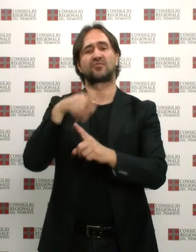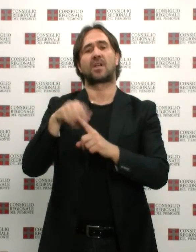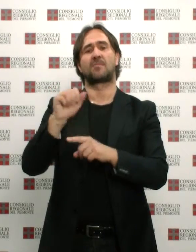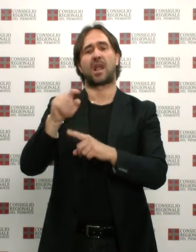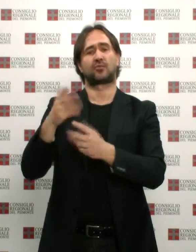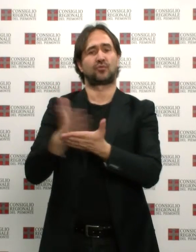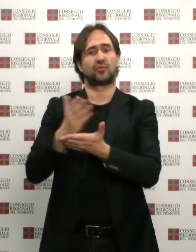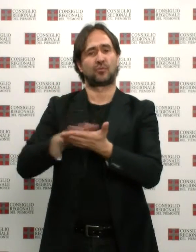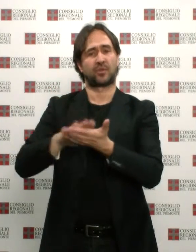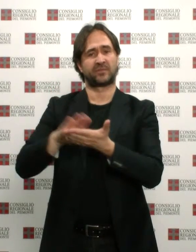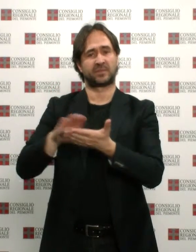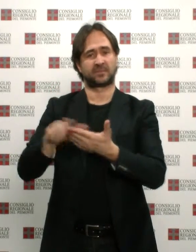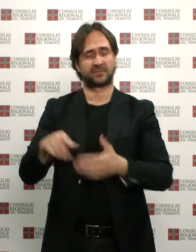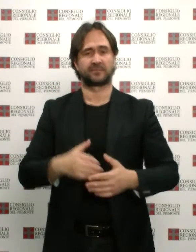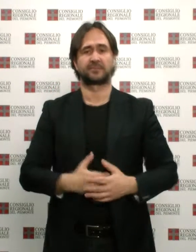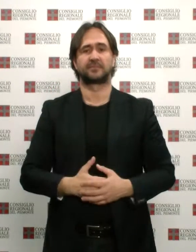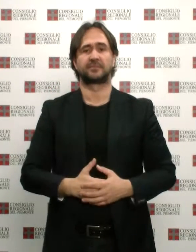stanziati attraverso la Regione.